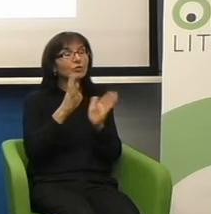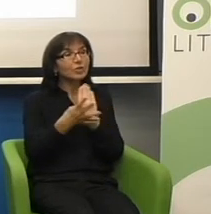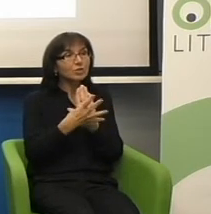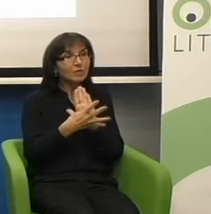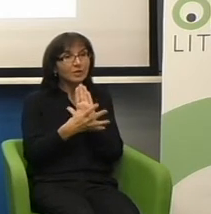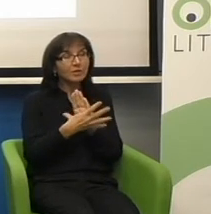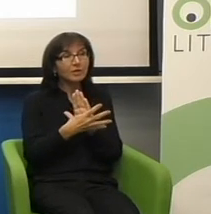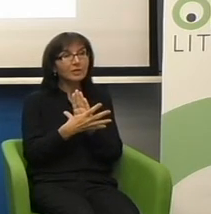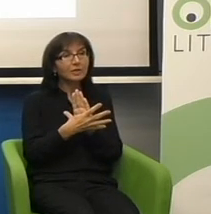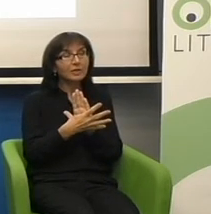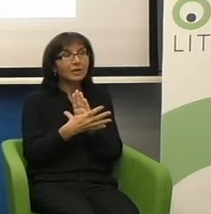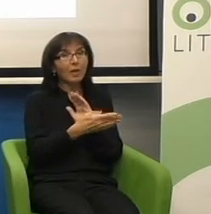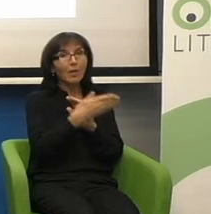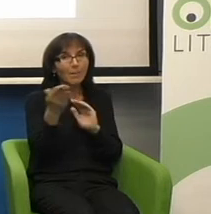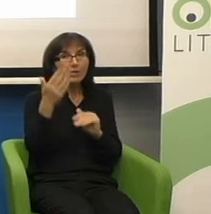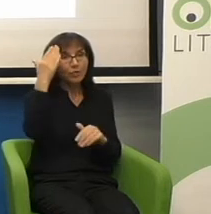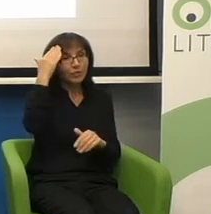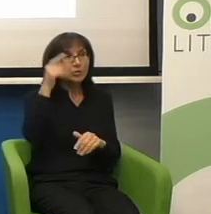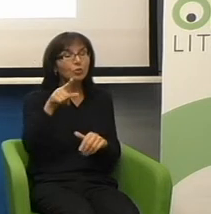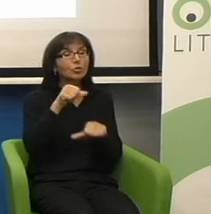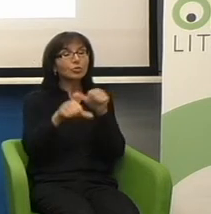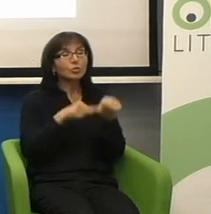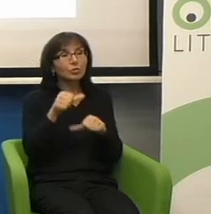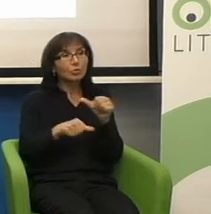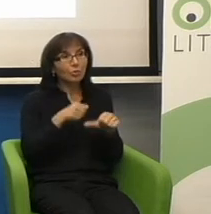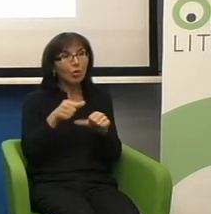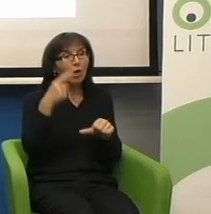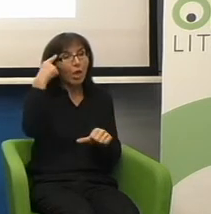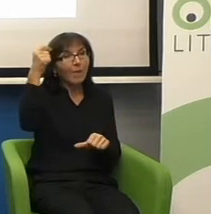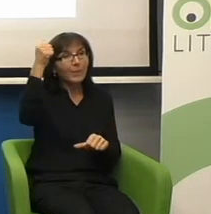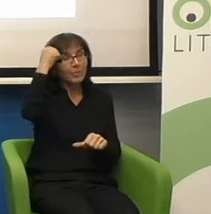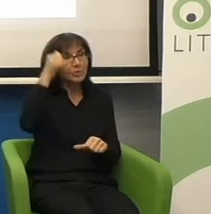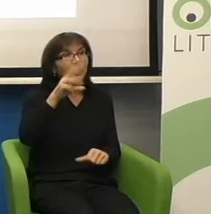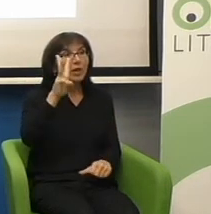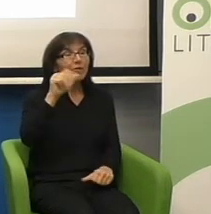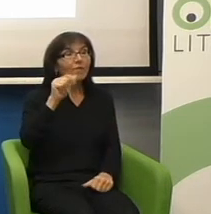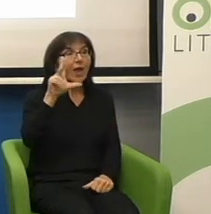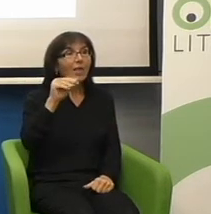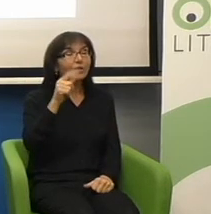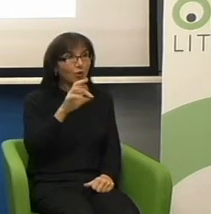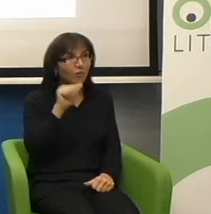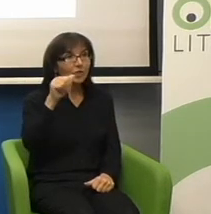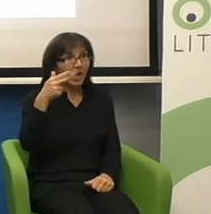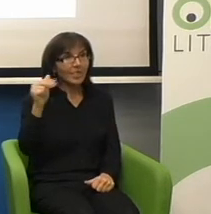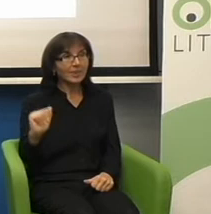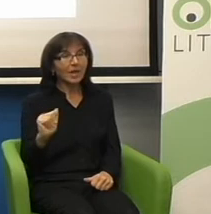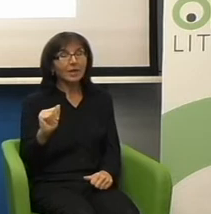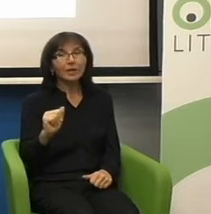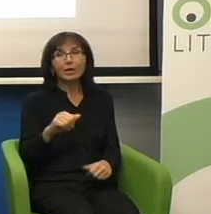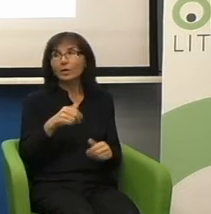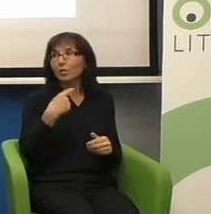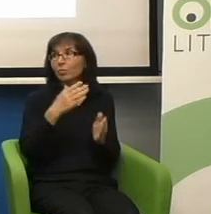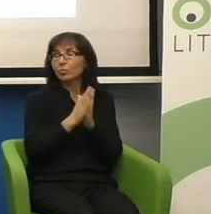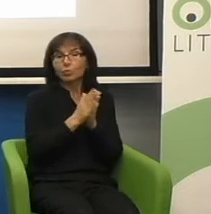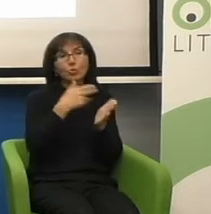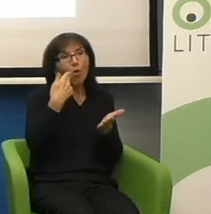2019? Państwo z pewnością się orientujecie, że to jest rok pamięci Anny Walentynowicz, no ale no właśnie, jakbym mogła poprosić o